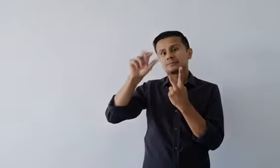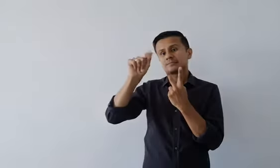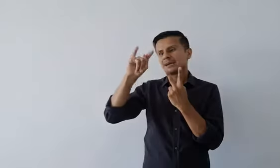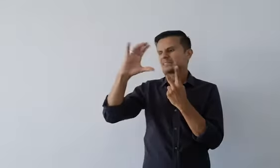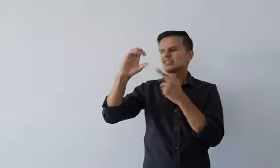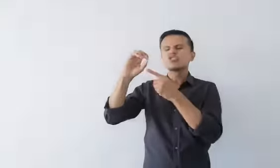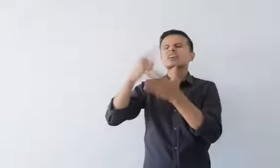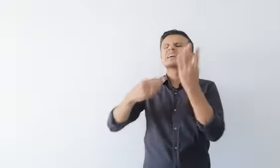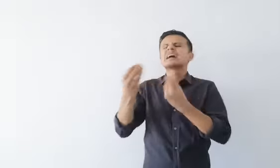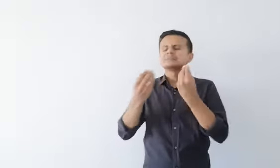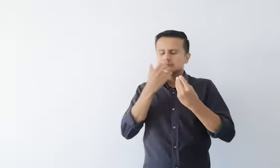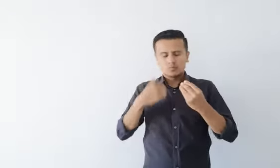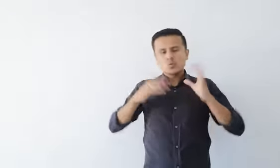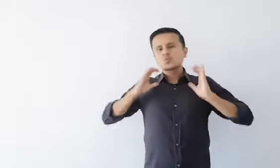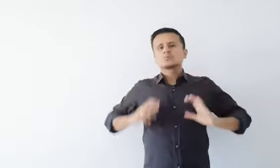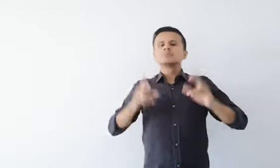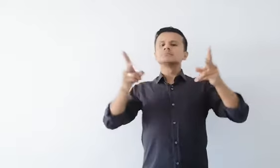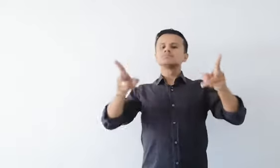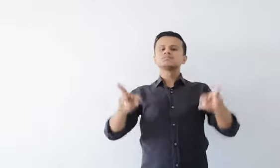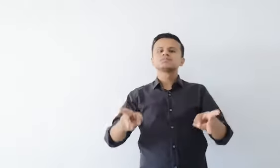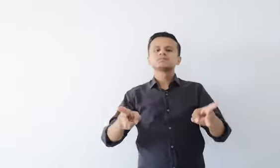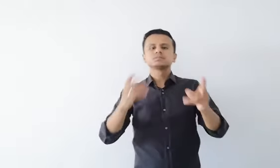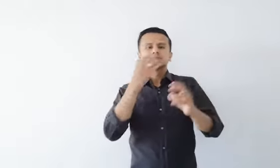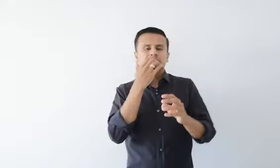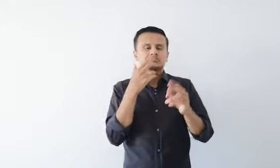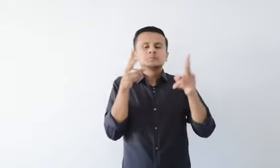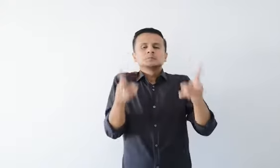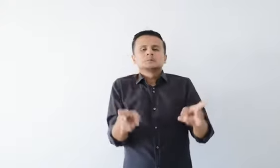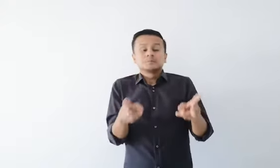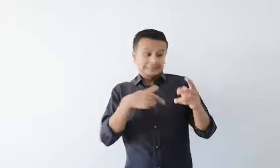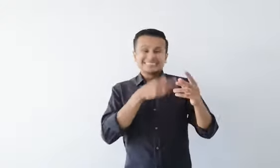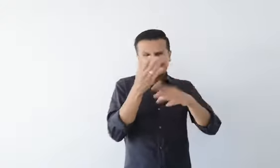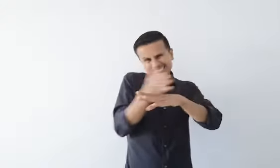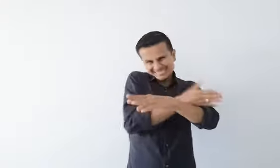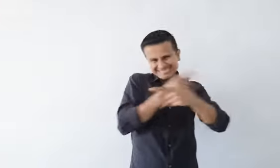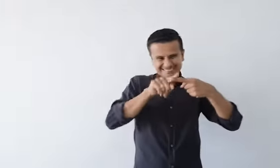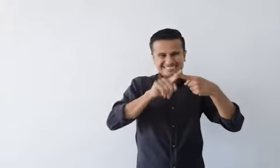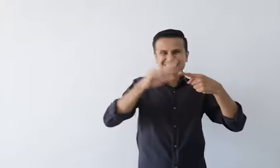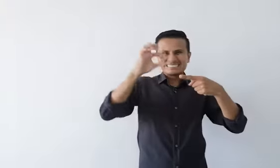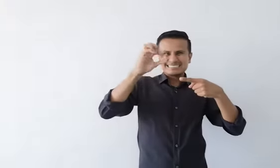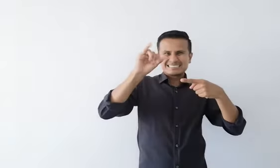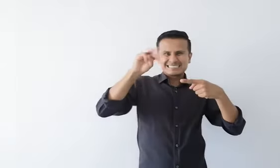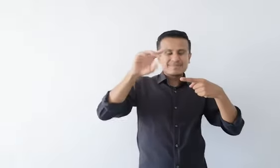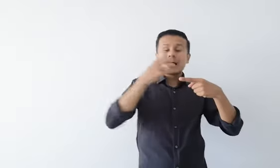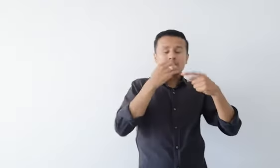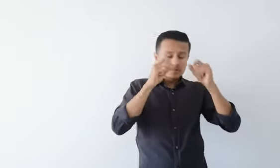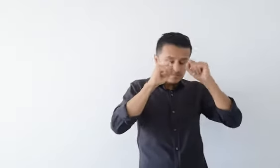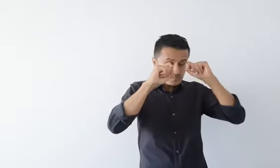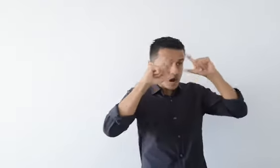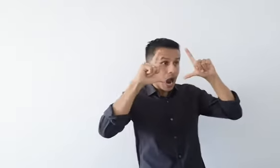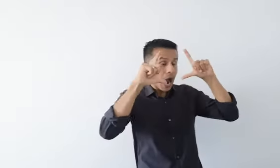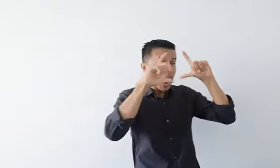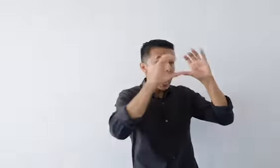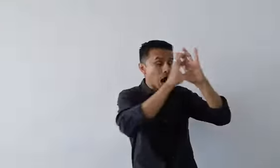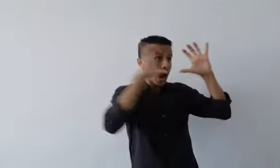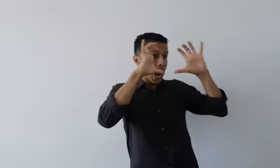Por ejemplo, mientras la rama simpática permitiría acciones como dilatar la pupila, aumentar la frecuencia